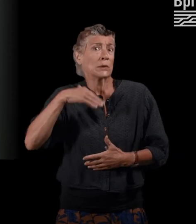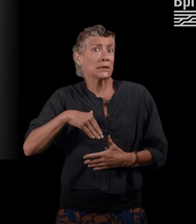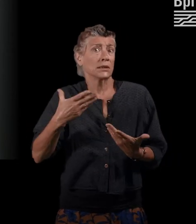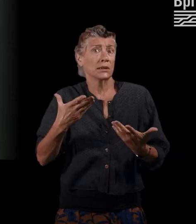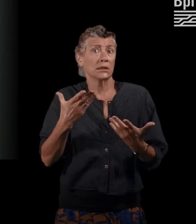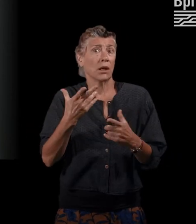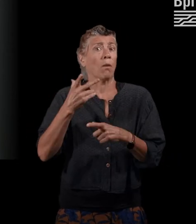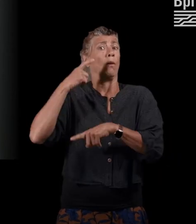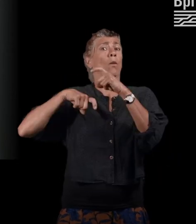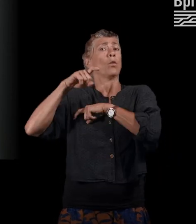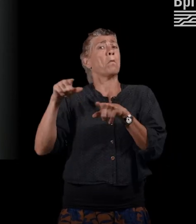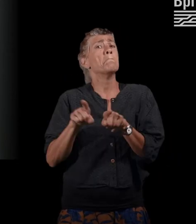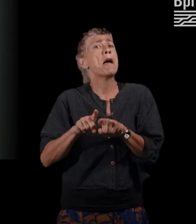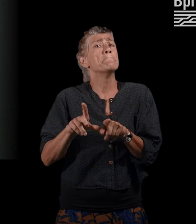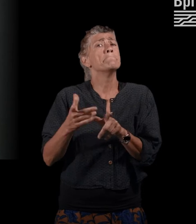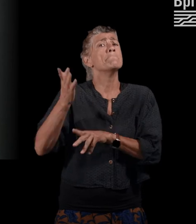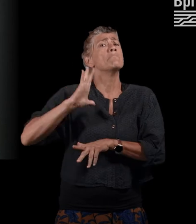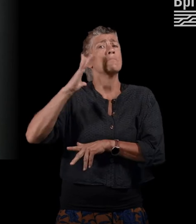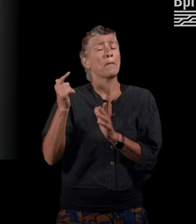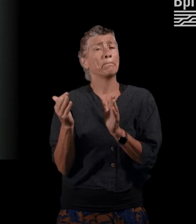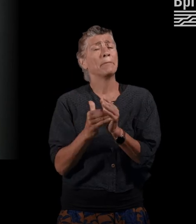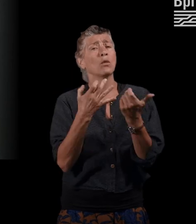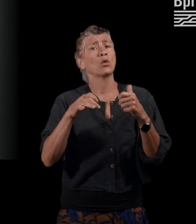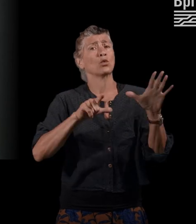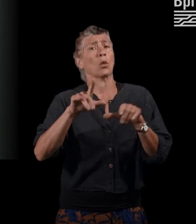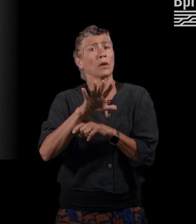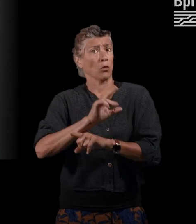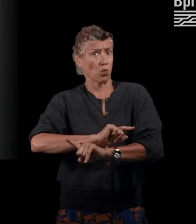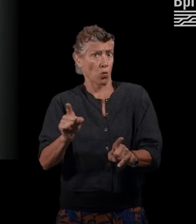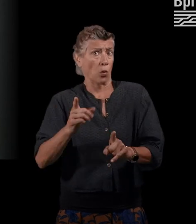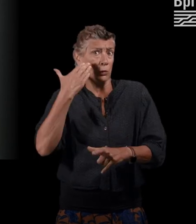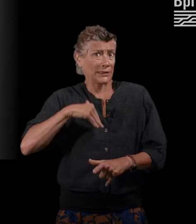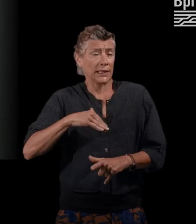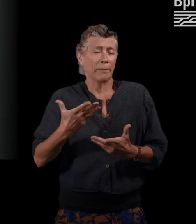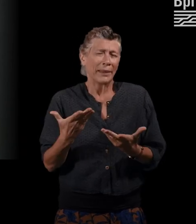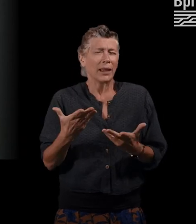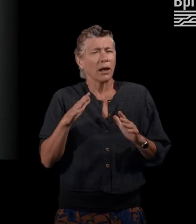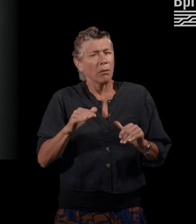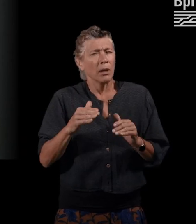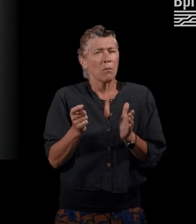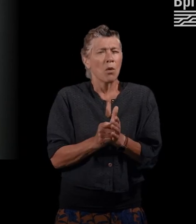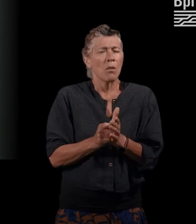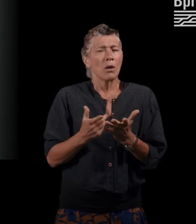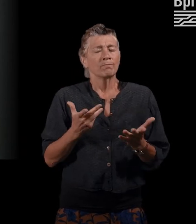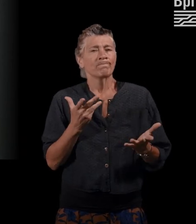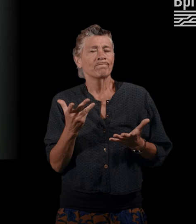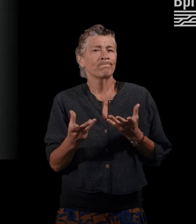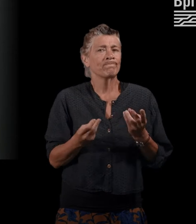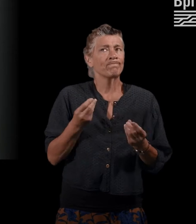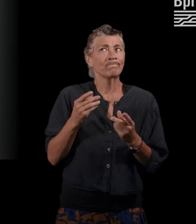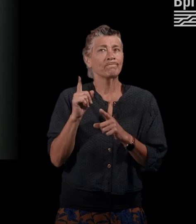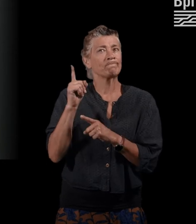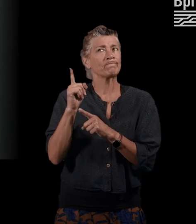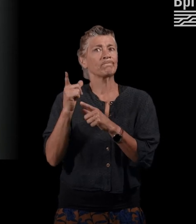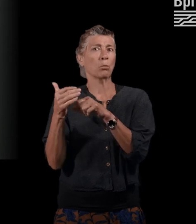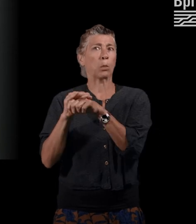revenir à 75. Mais malgré ça, à certains moments, ils ont réussi